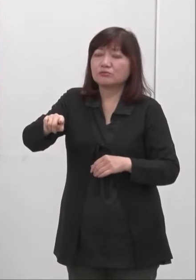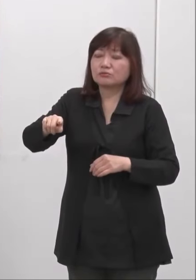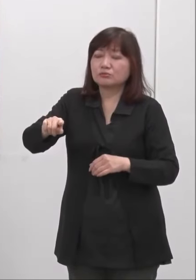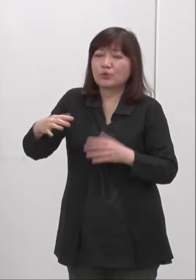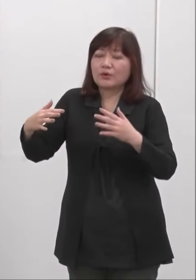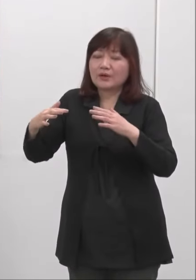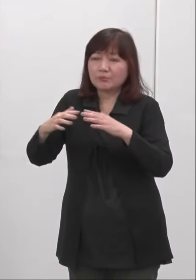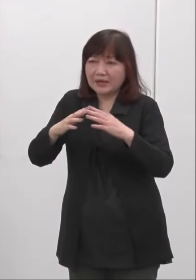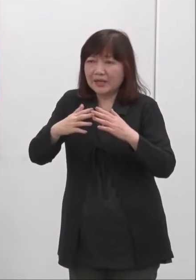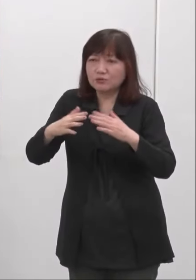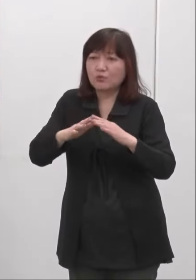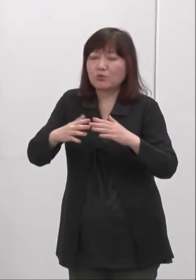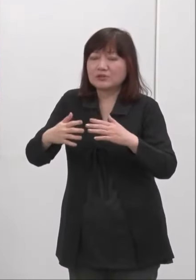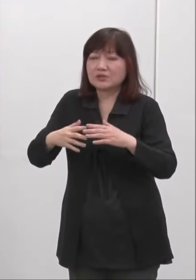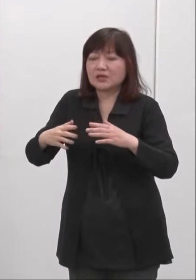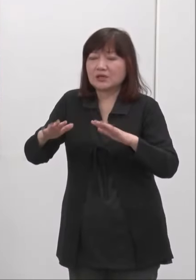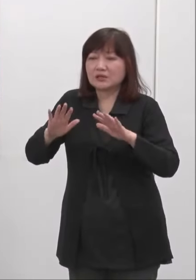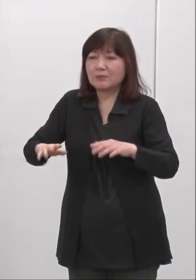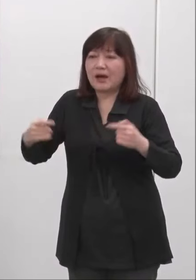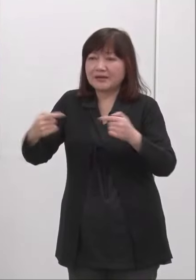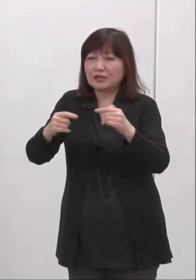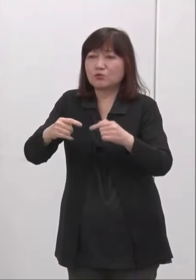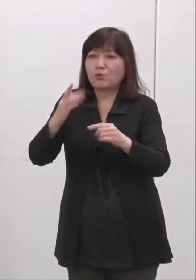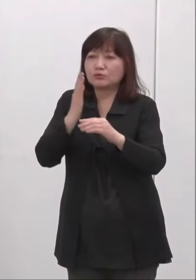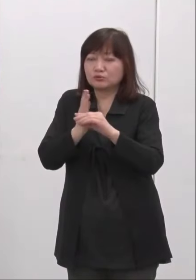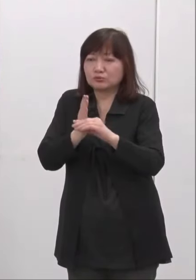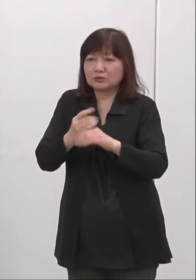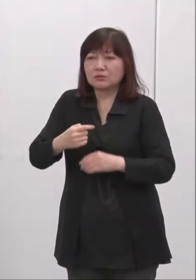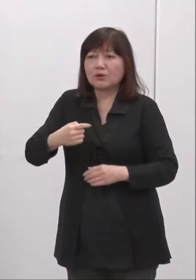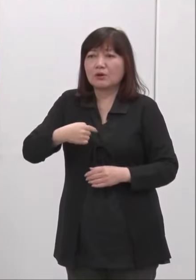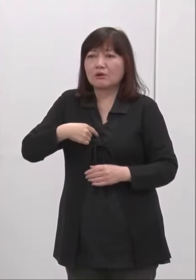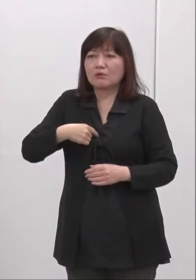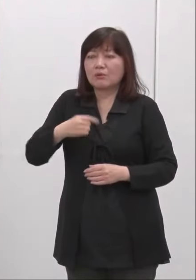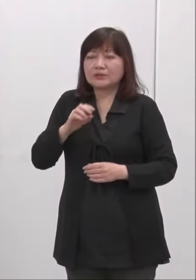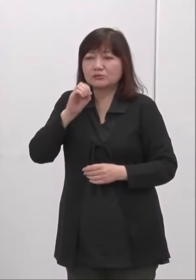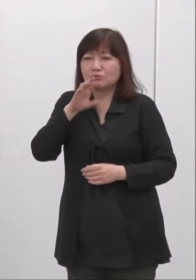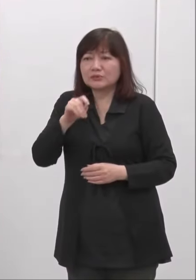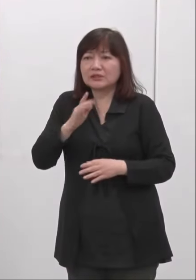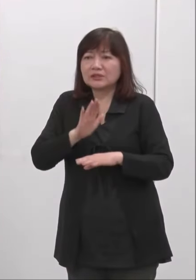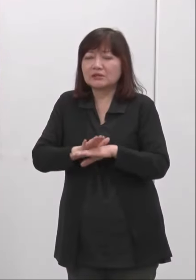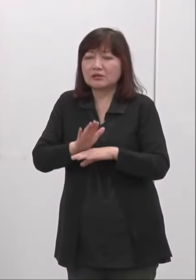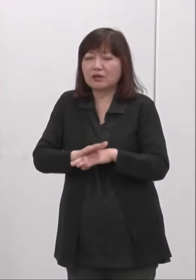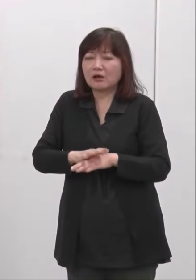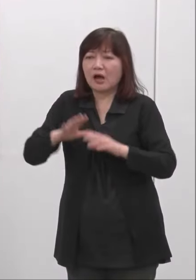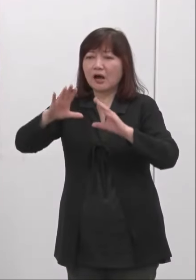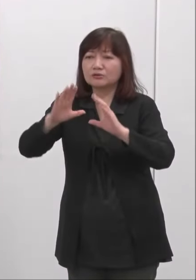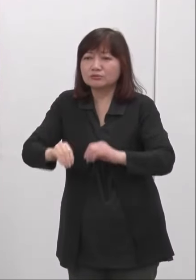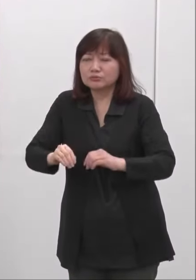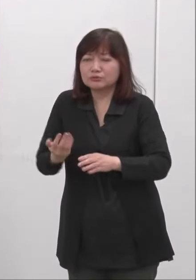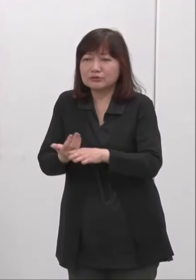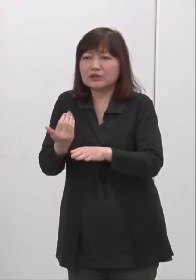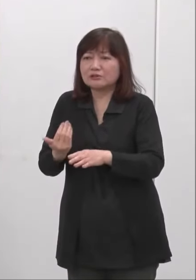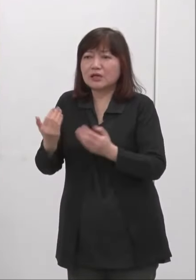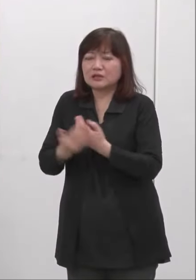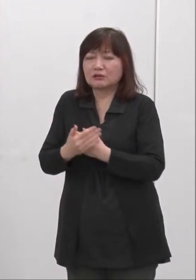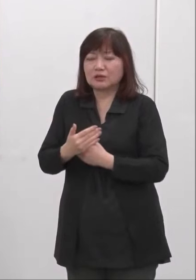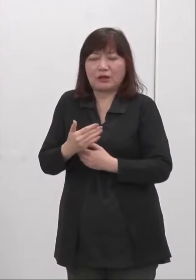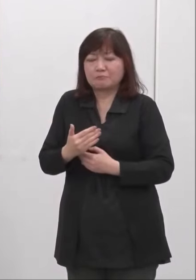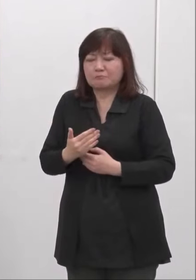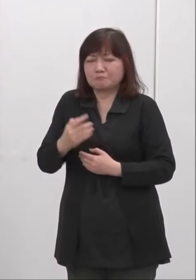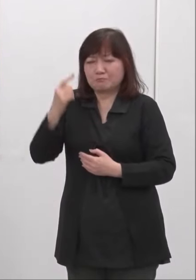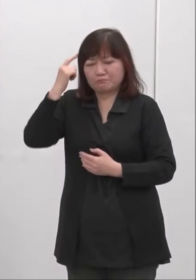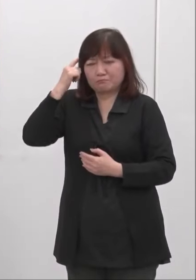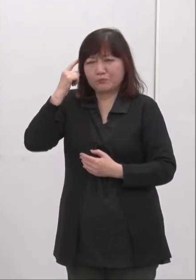ところですので、だから僕の発信がなんかあたかも潰す前提の発信のようになったらちょっと具合悪いなと思いましたんで、うん、残していただ